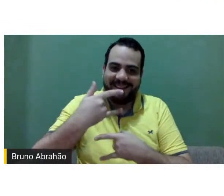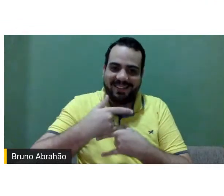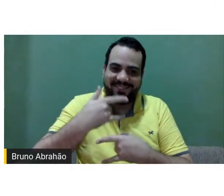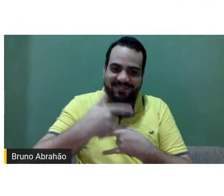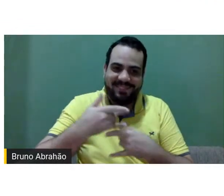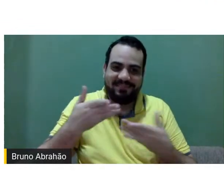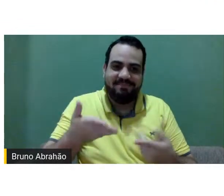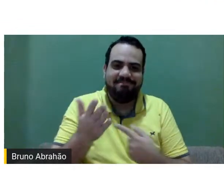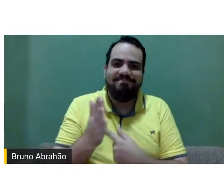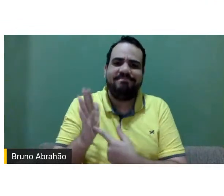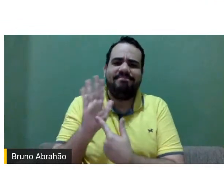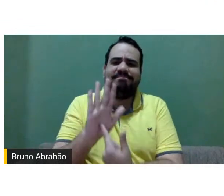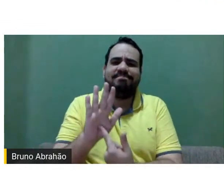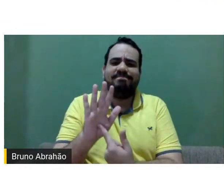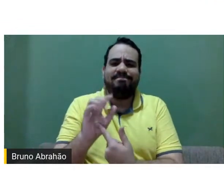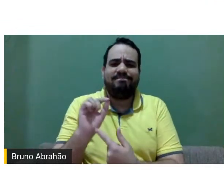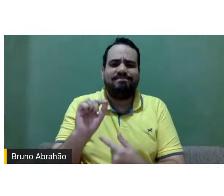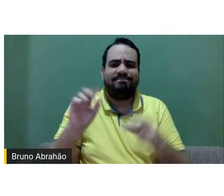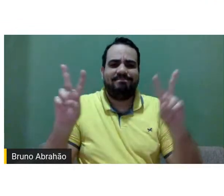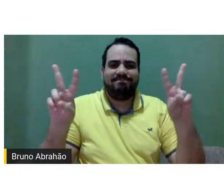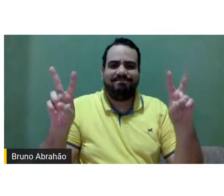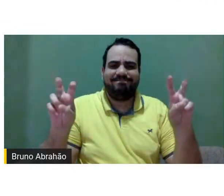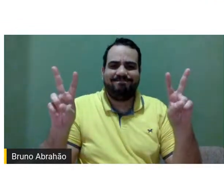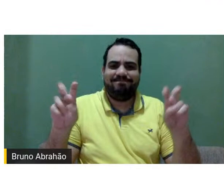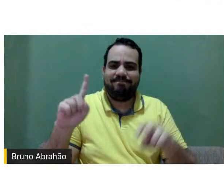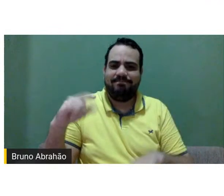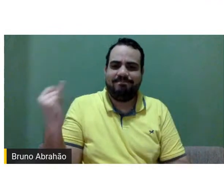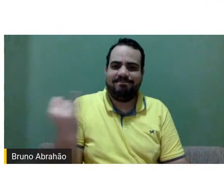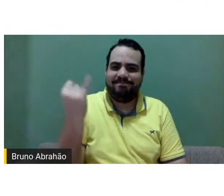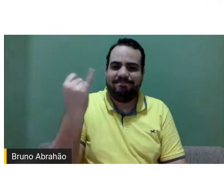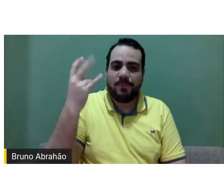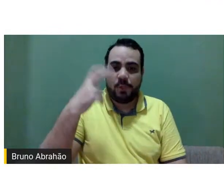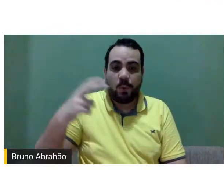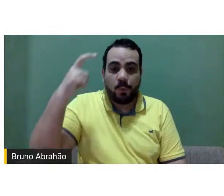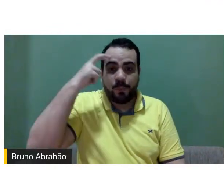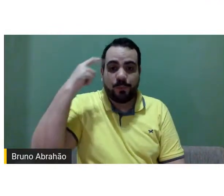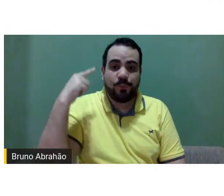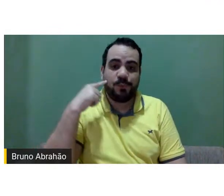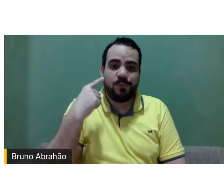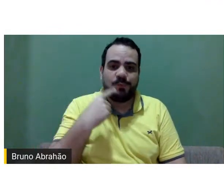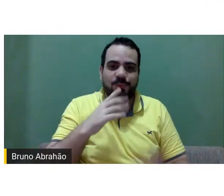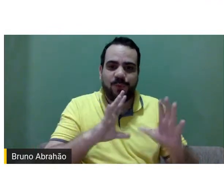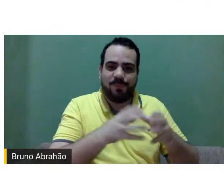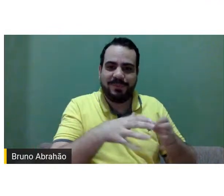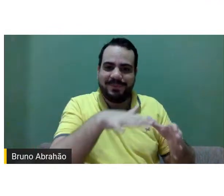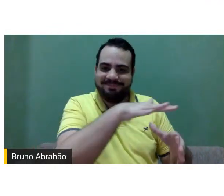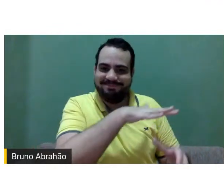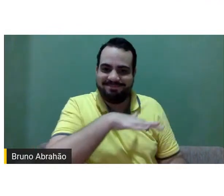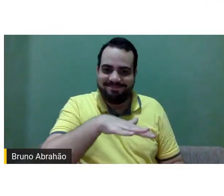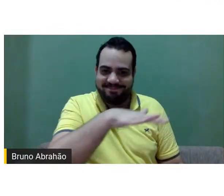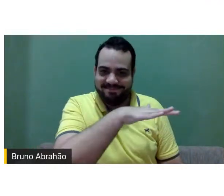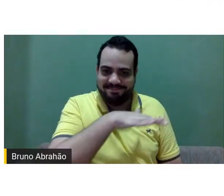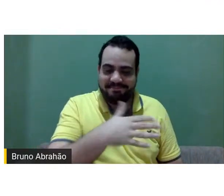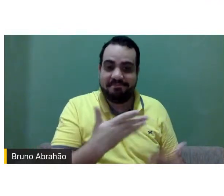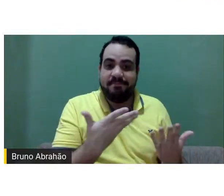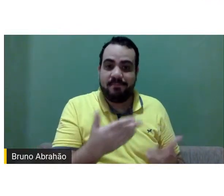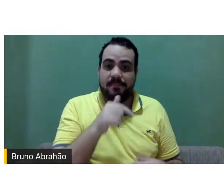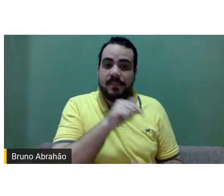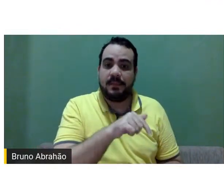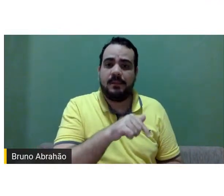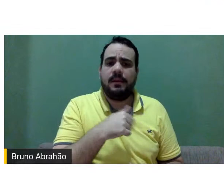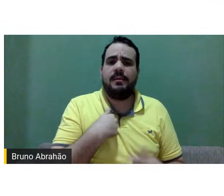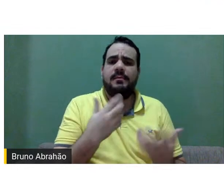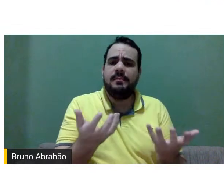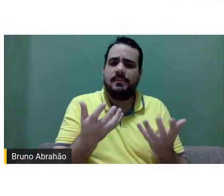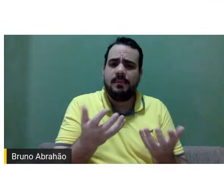O olá boa noite a todos estou muito feliz que tá participando dessa Live hoje a temática de extrema importância